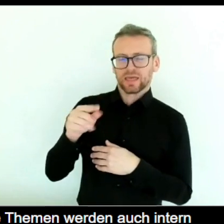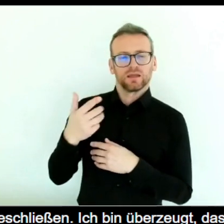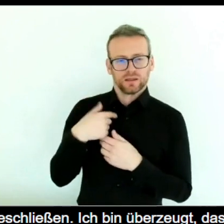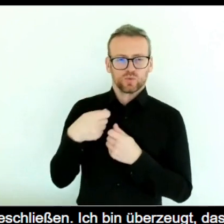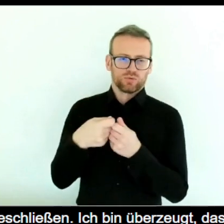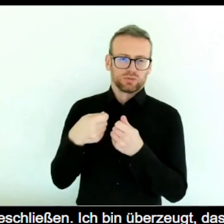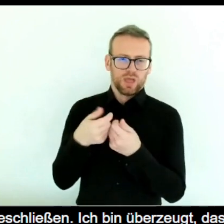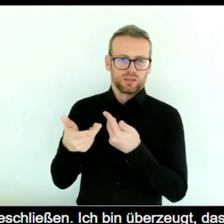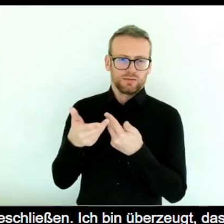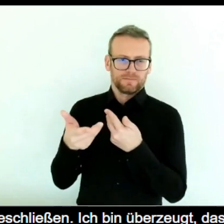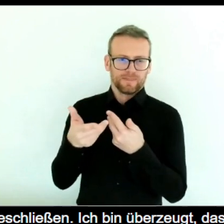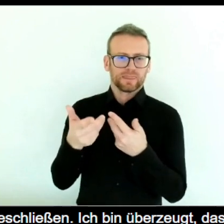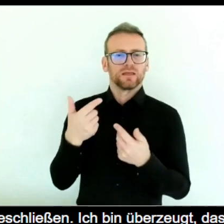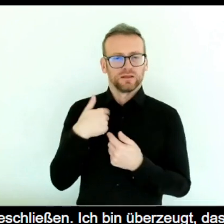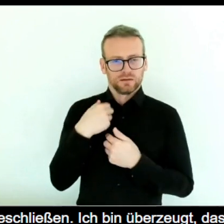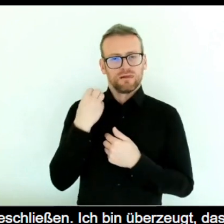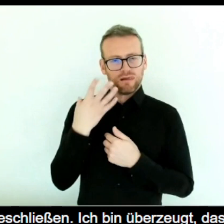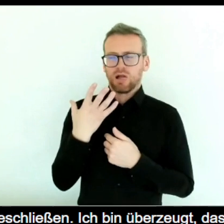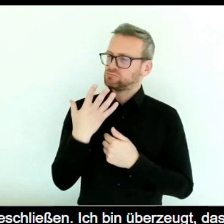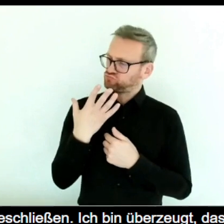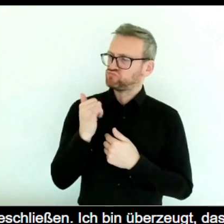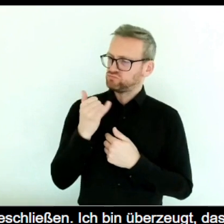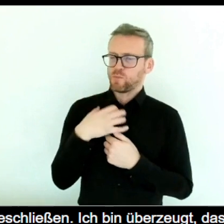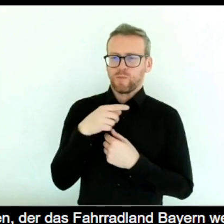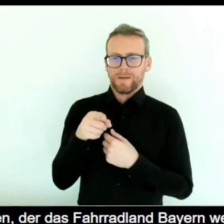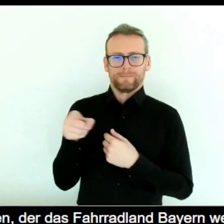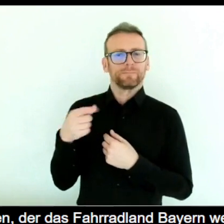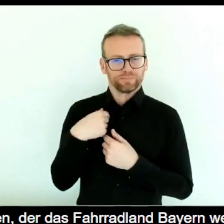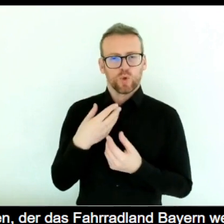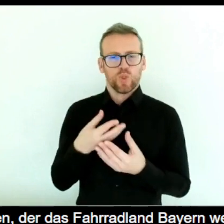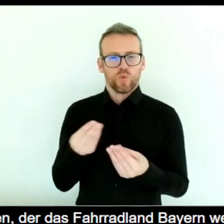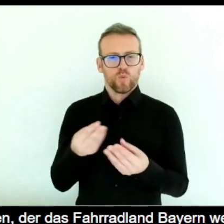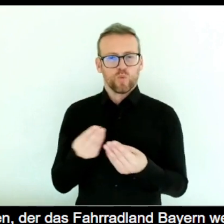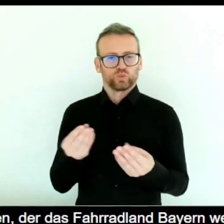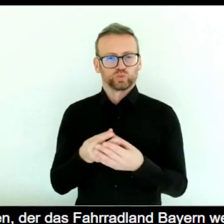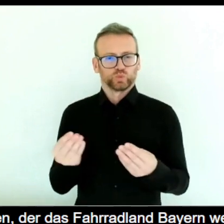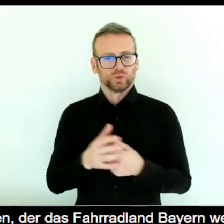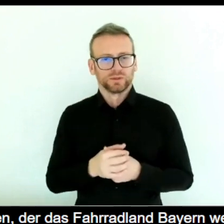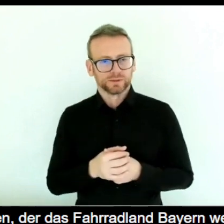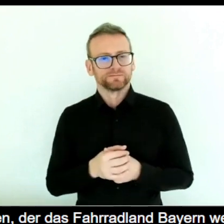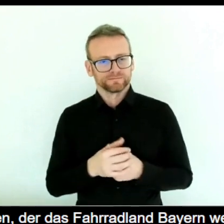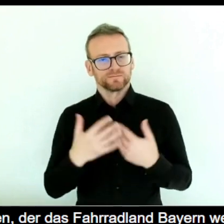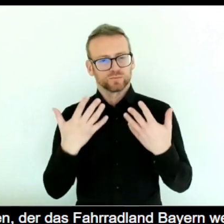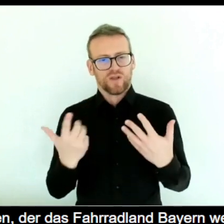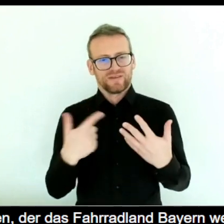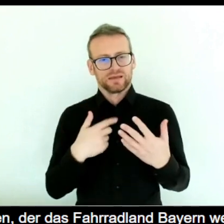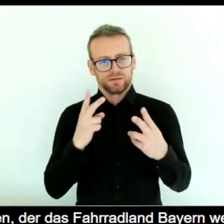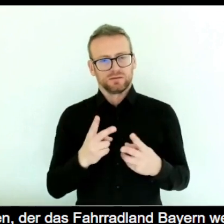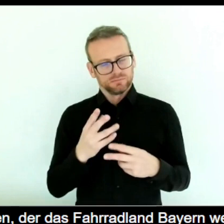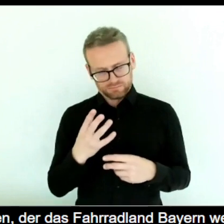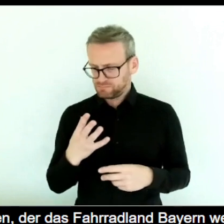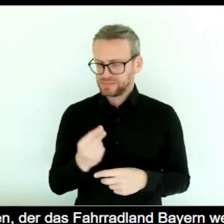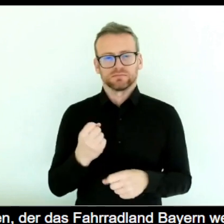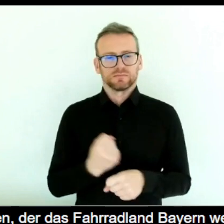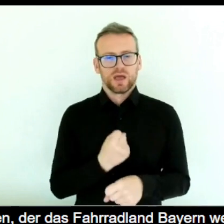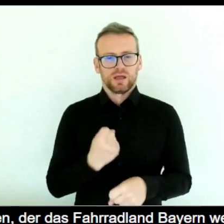Idee sehr gut finden. Und hier praktisch zur Verbunderweiterung vom MVV und vom VGN sich auf den Weg machen. Und dann hat